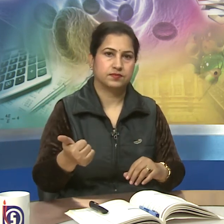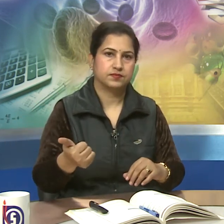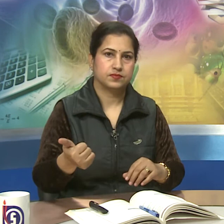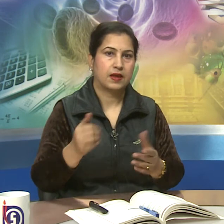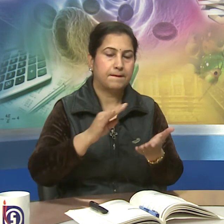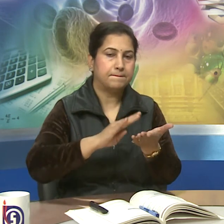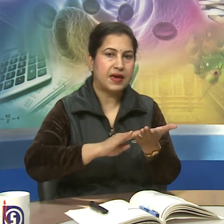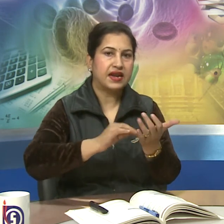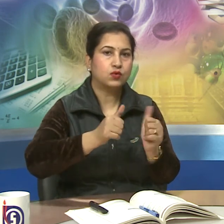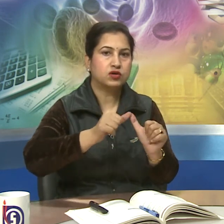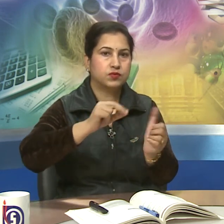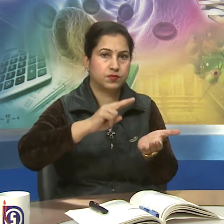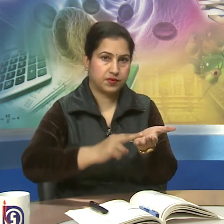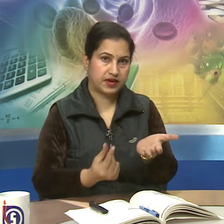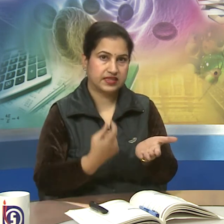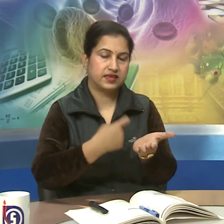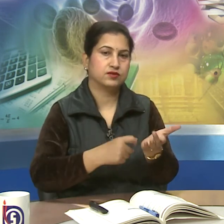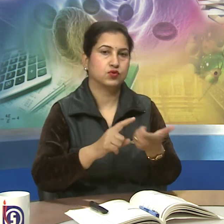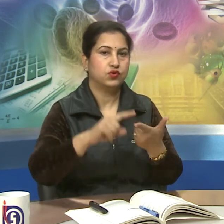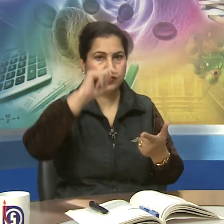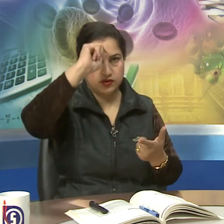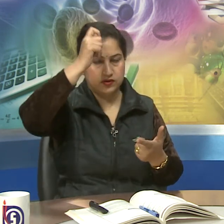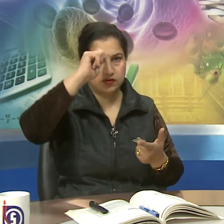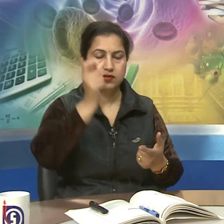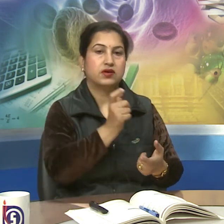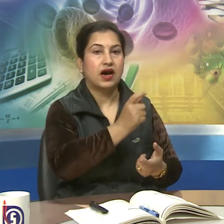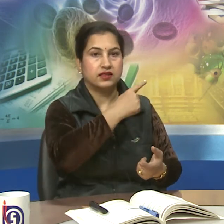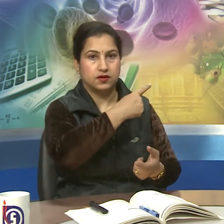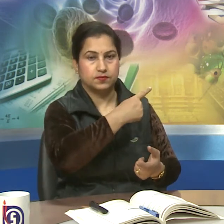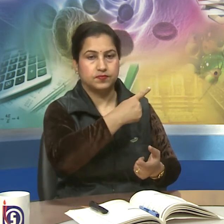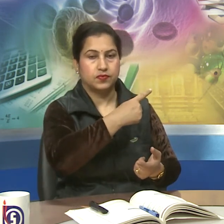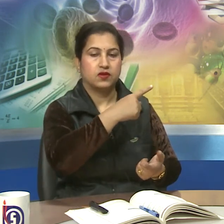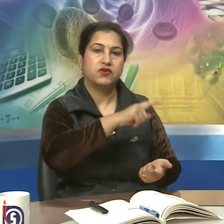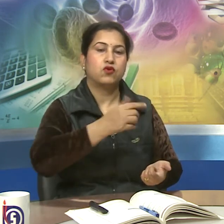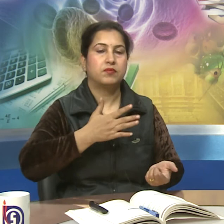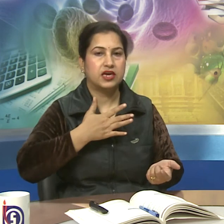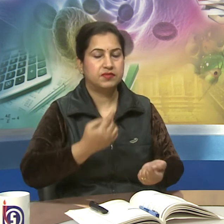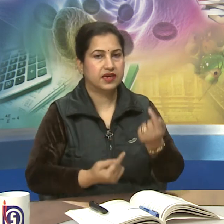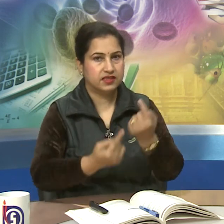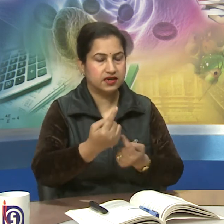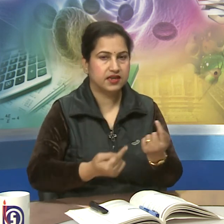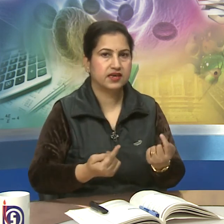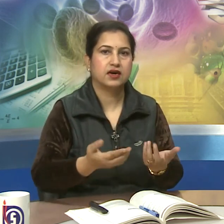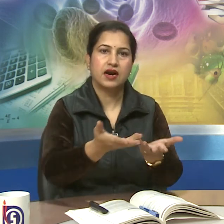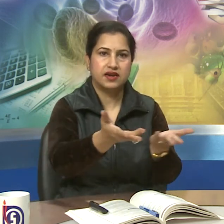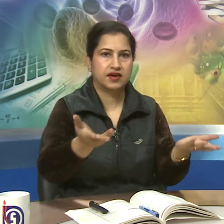हैं और कहते हैं इसको हम कहीं करें या न करें